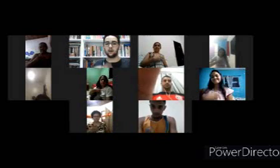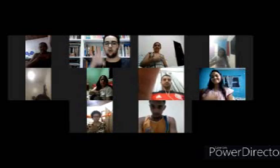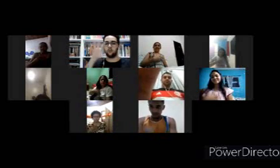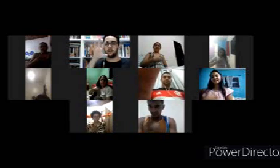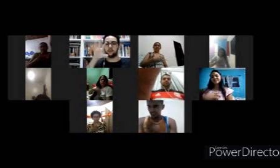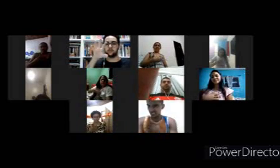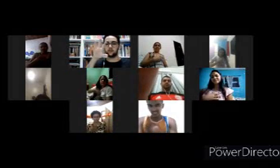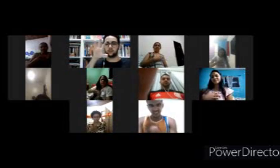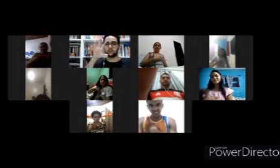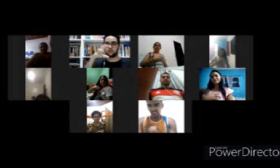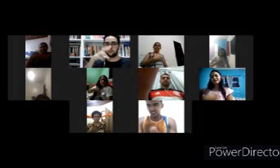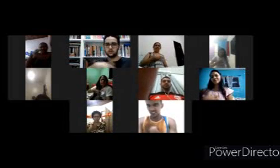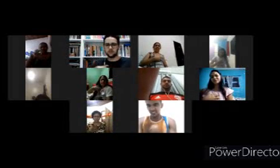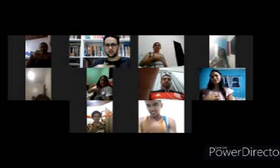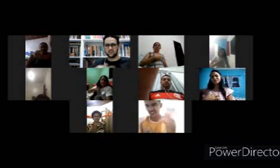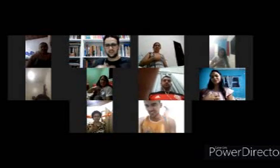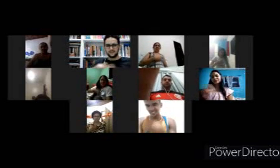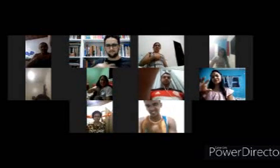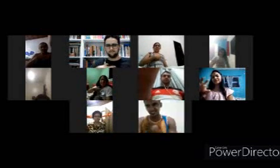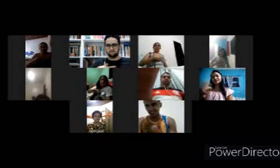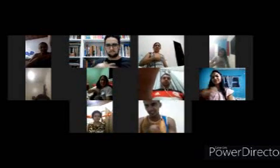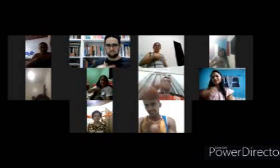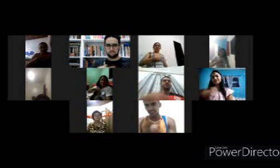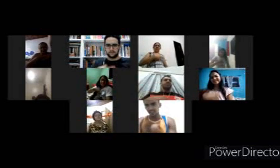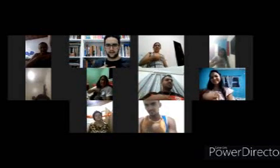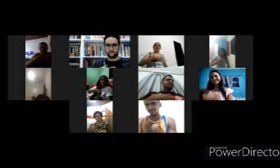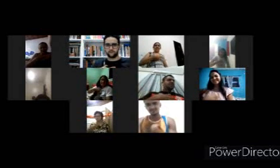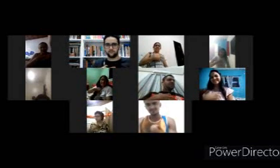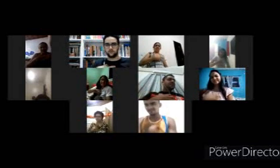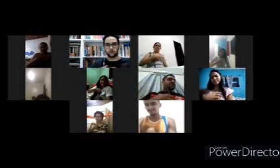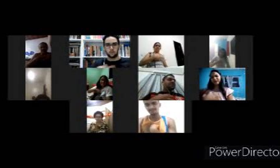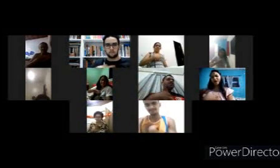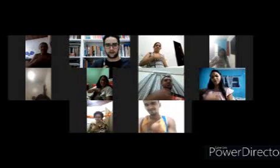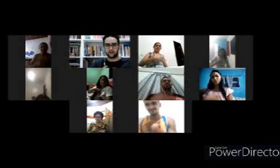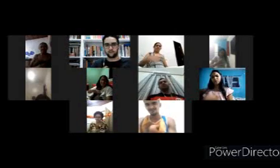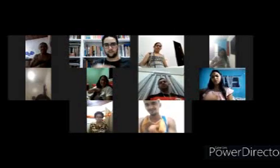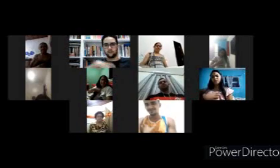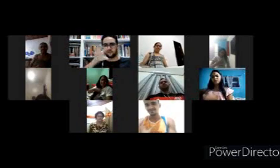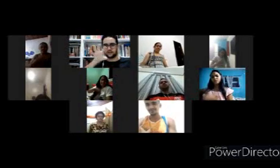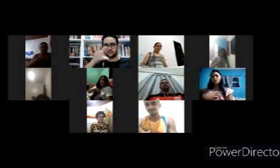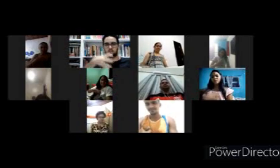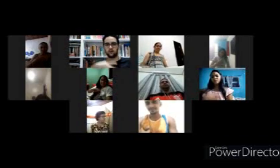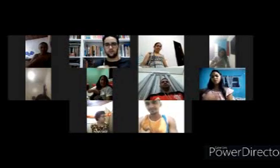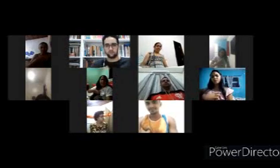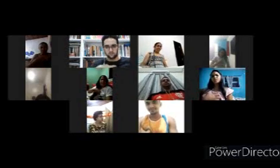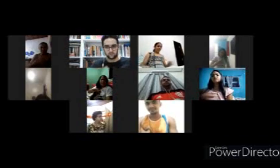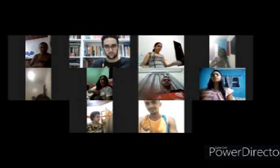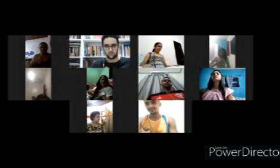É a mesma configuração de mão de sentimento, só que bravo. Estou bravo. Aí faz com